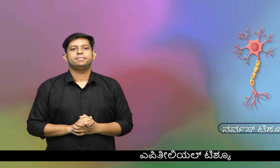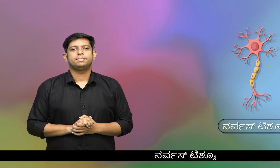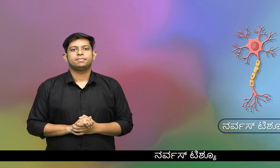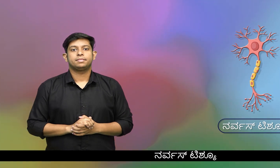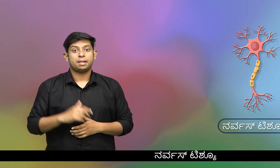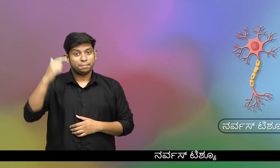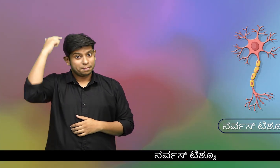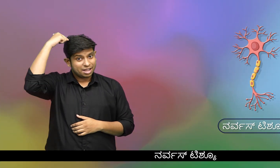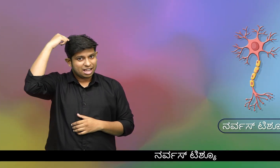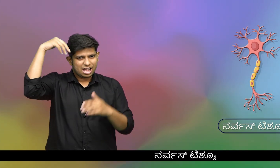ನರ್ವಸ್ ಟಿಶ್ಯೂ,